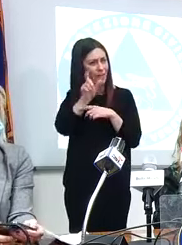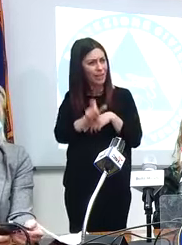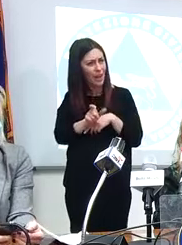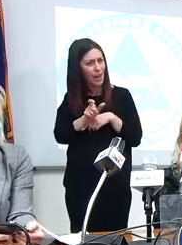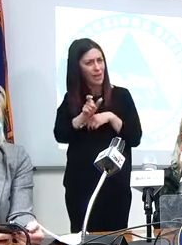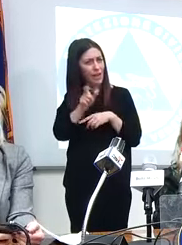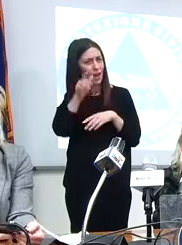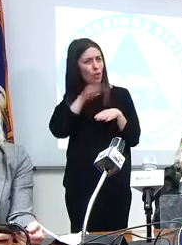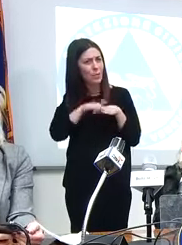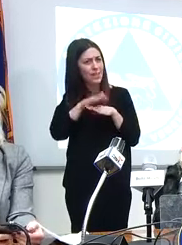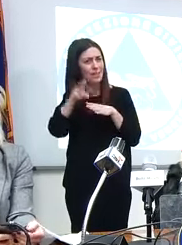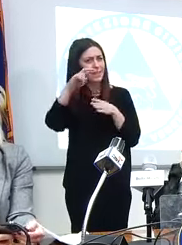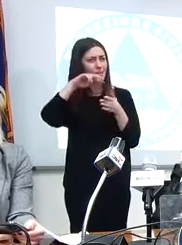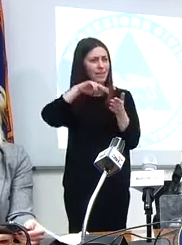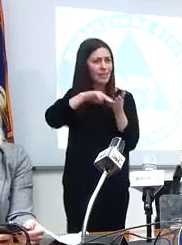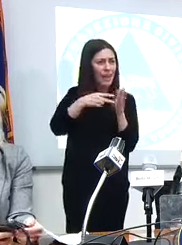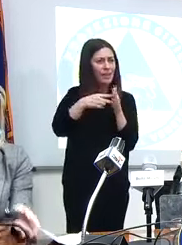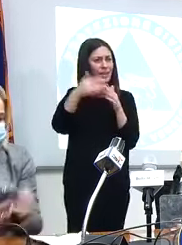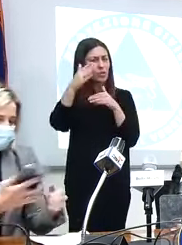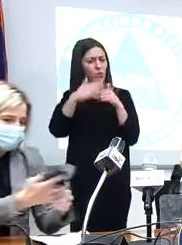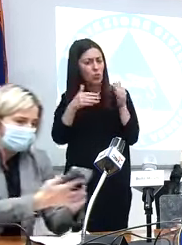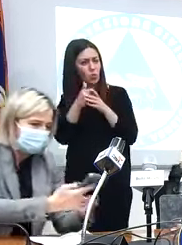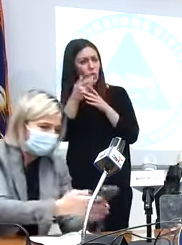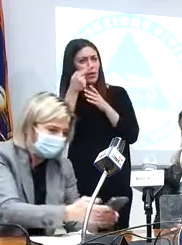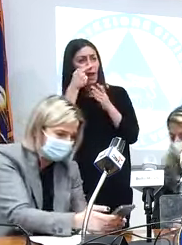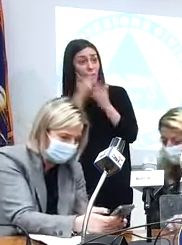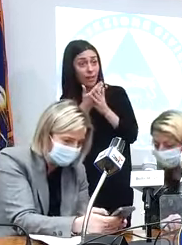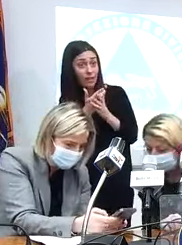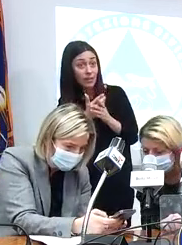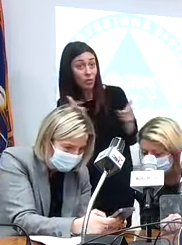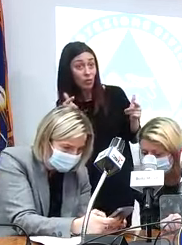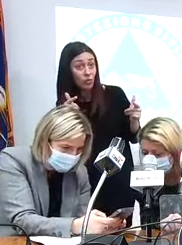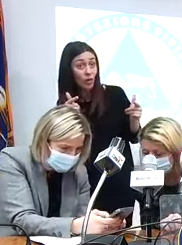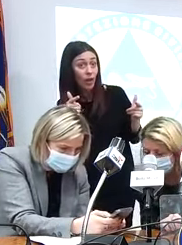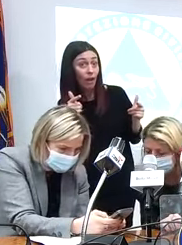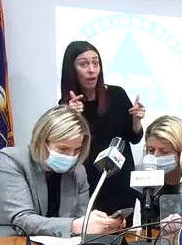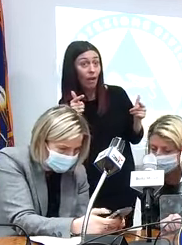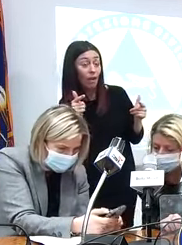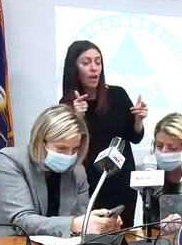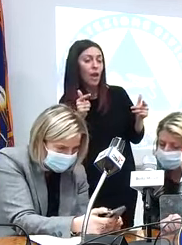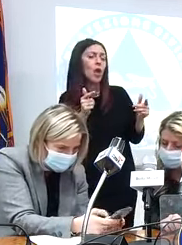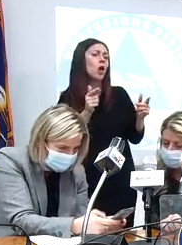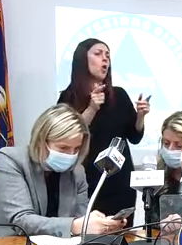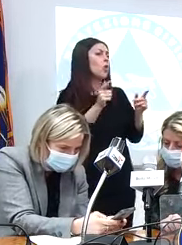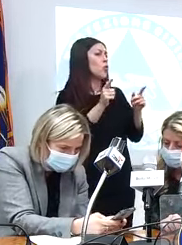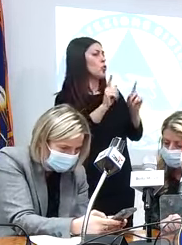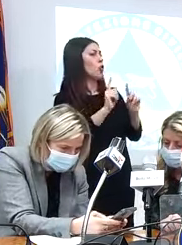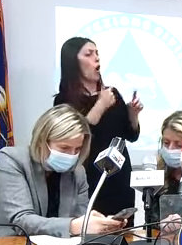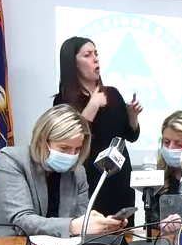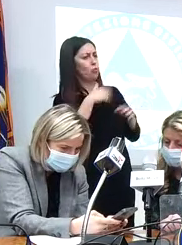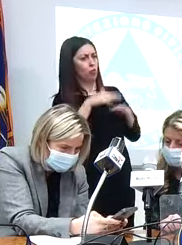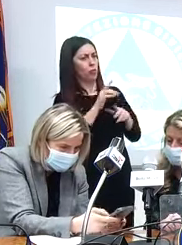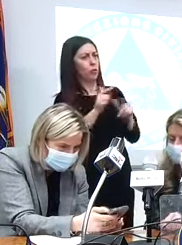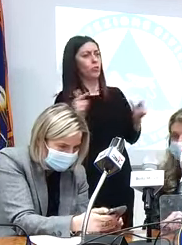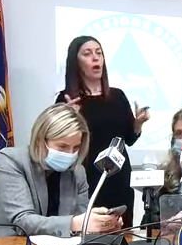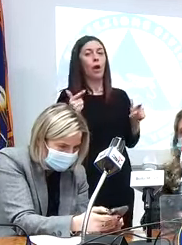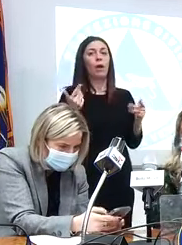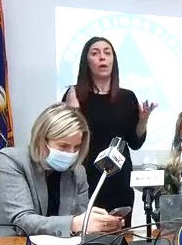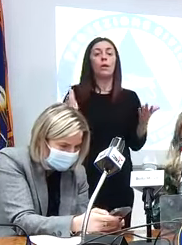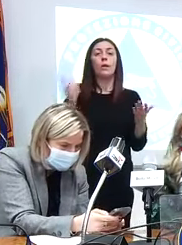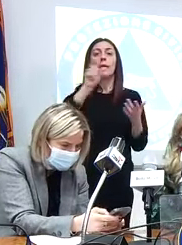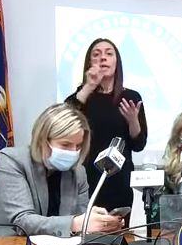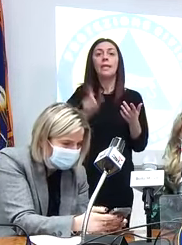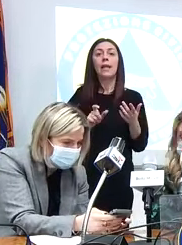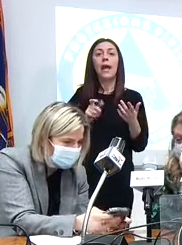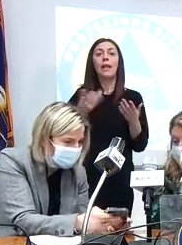No, io so no, che perché... noi abbiamo un grande paese alle spalle su cui possiamo contare. No, ma non, in Italia non abbiamo un